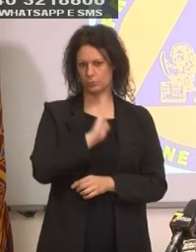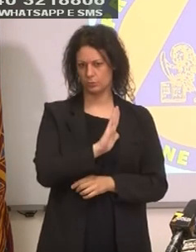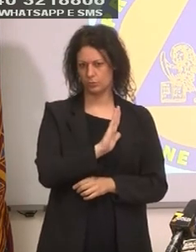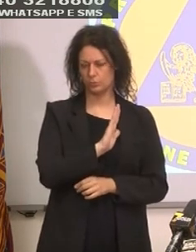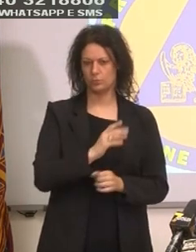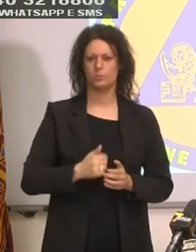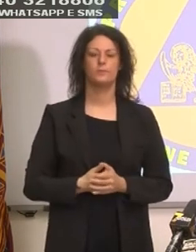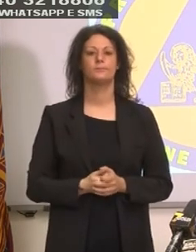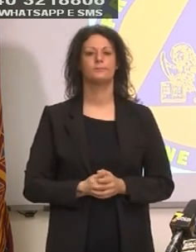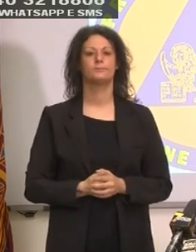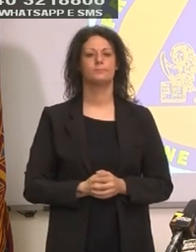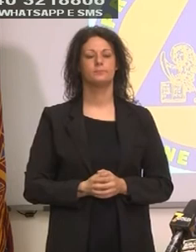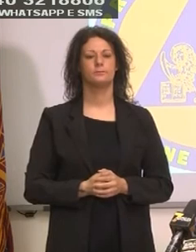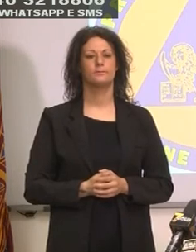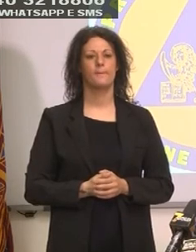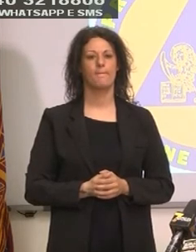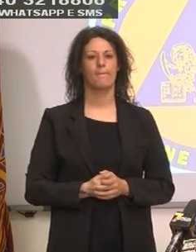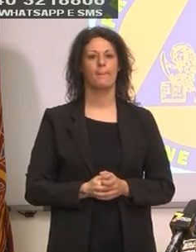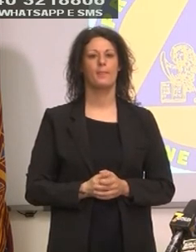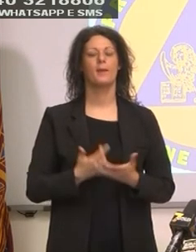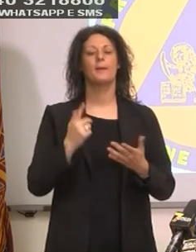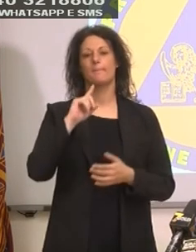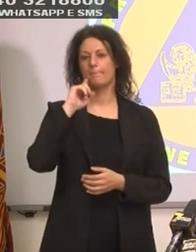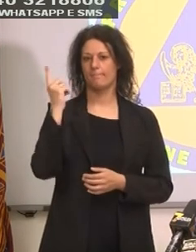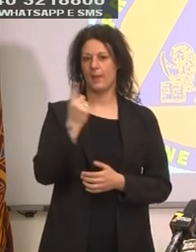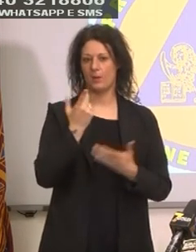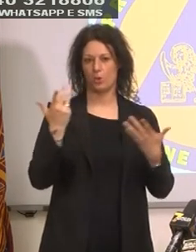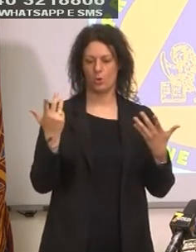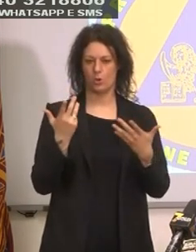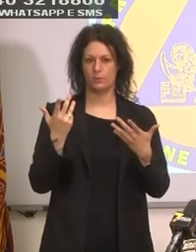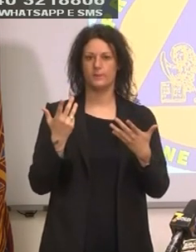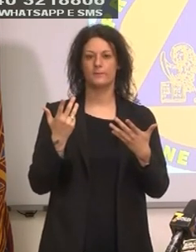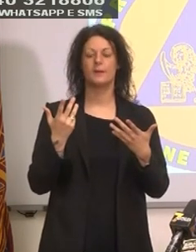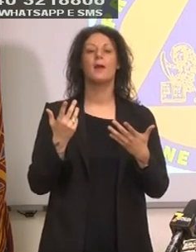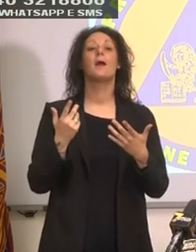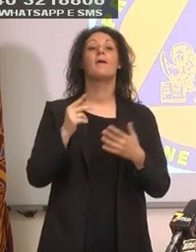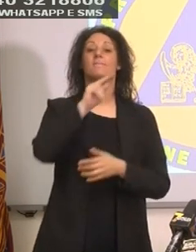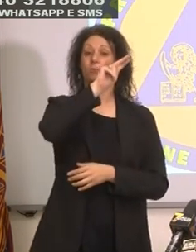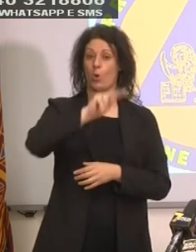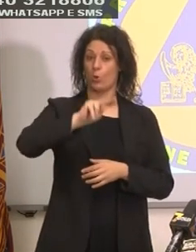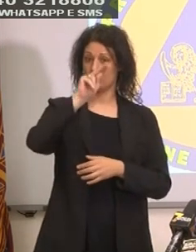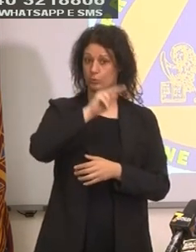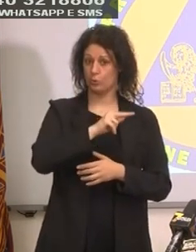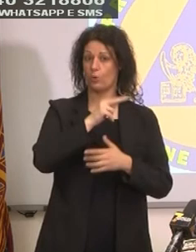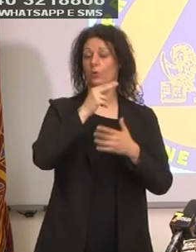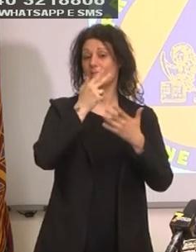più coerente, e rinviare l'apertura della scuola a dopo il voto,